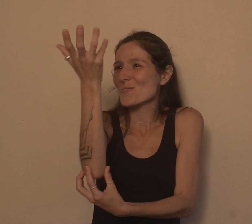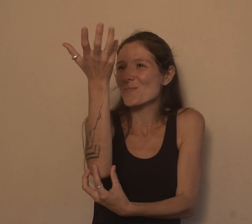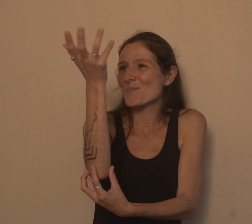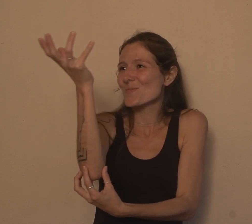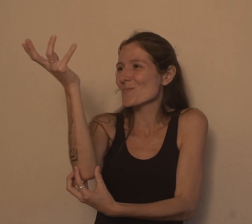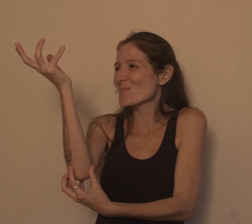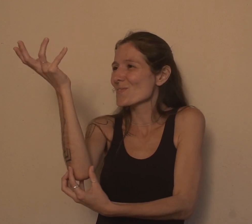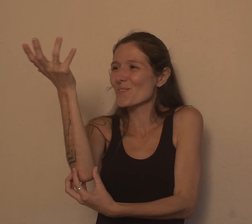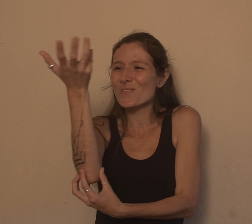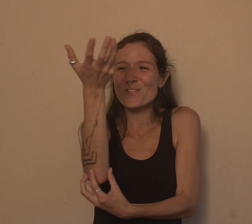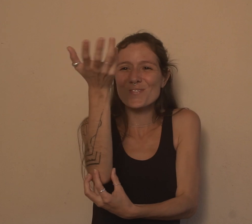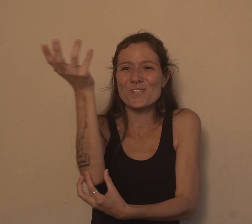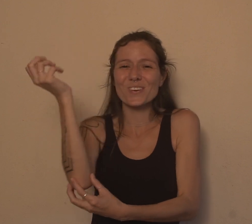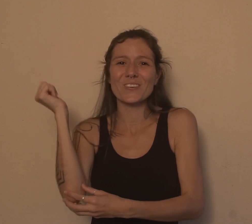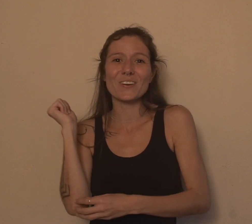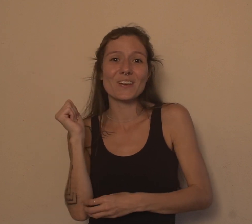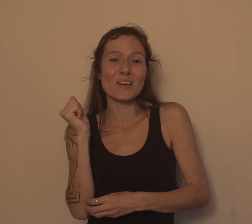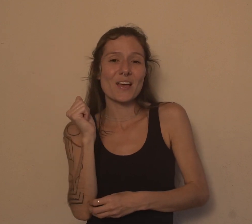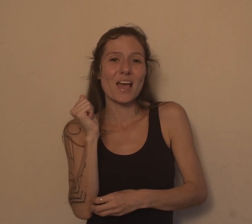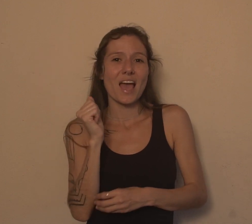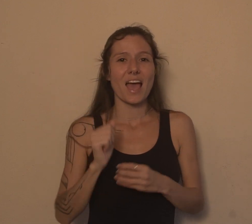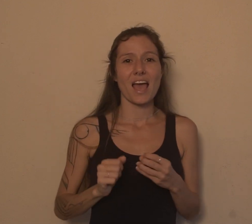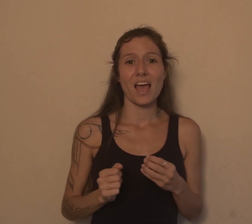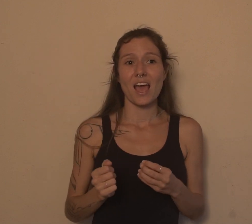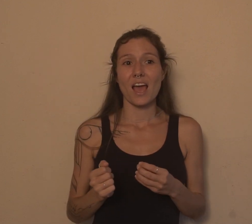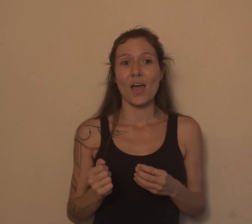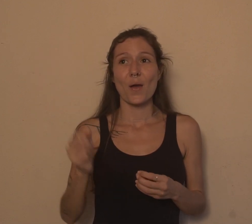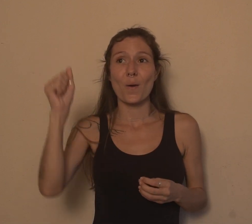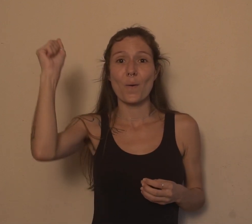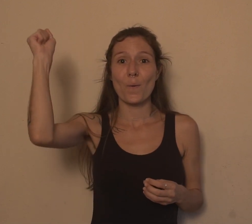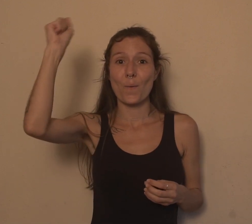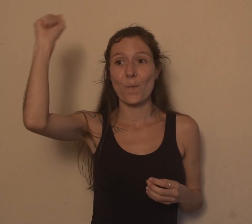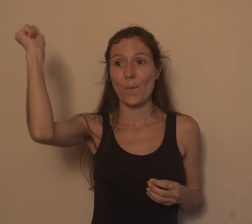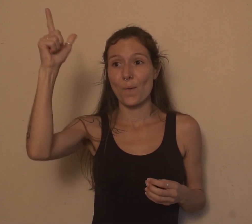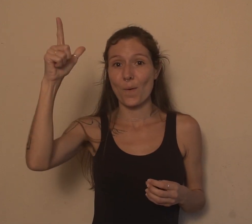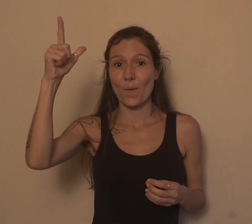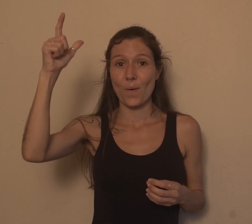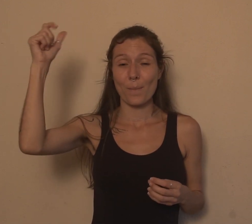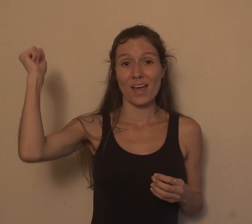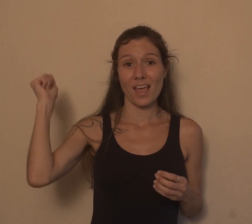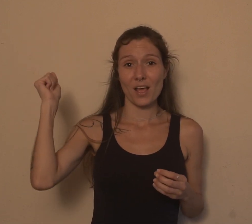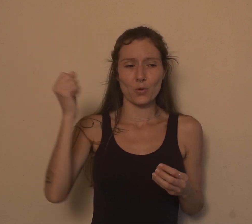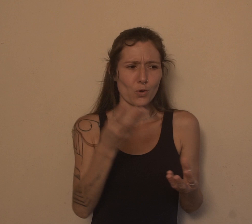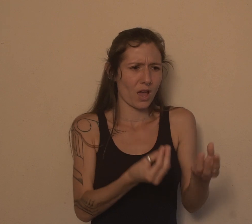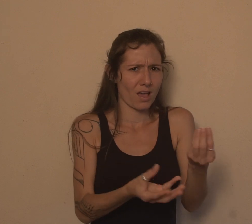verde, representa a abundância da natureza. O amarelo, ele representa a riqueza,